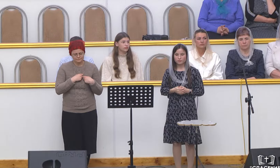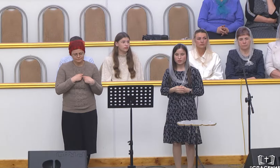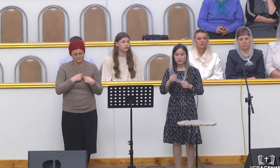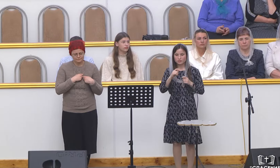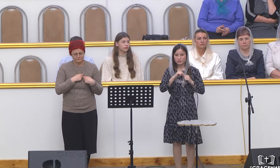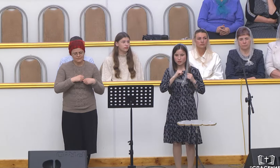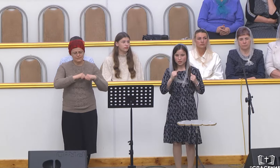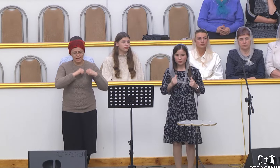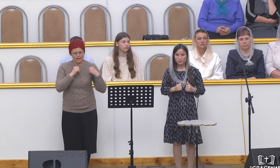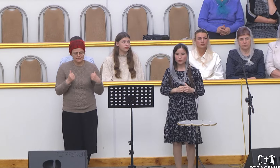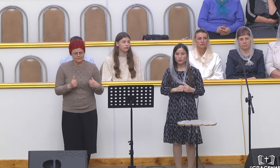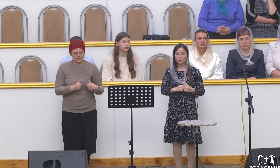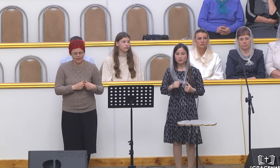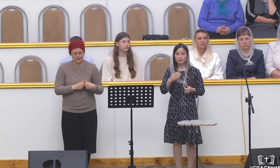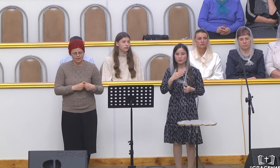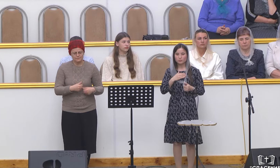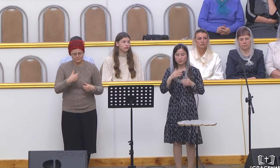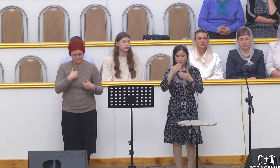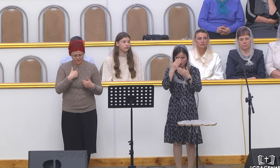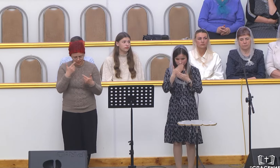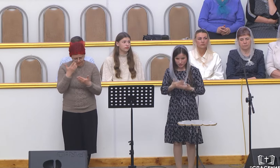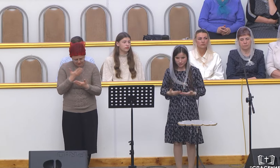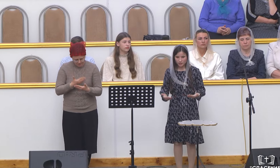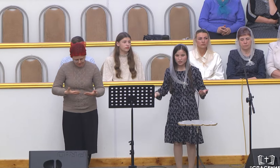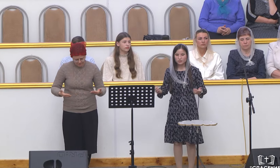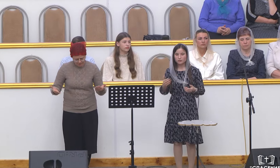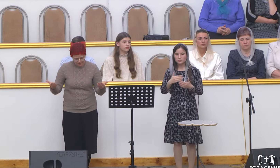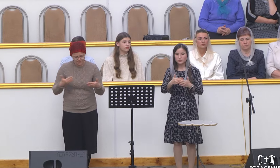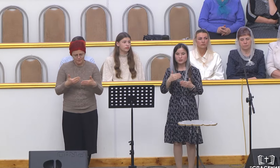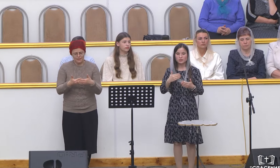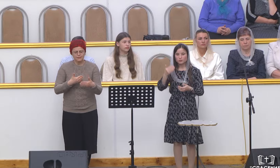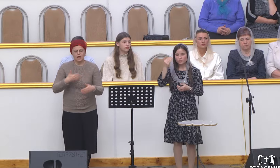Сердцем я склоняюсь пред тобой,